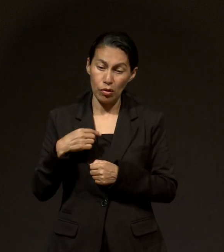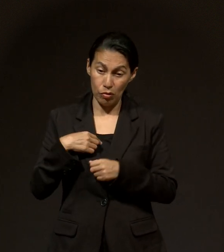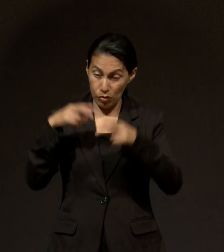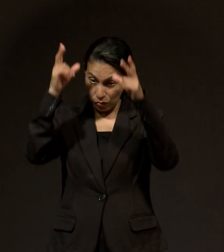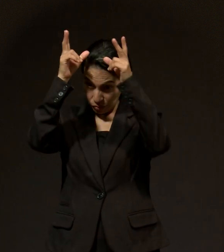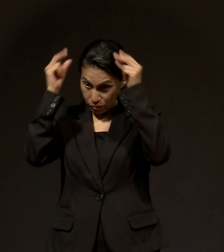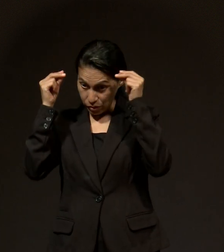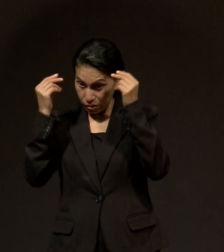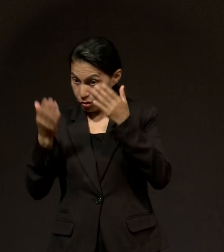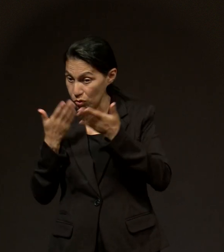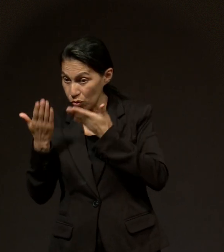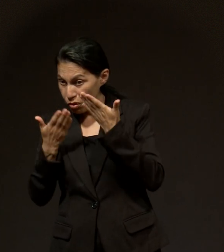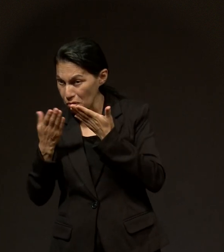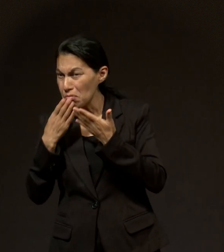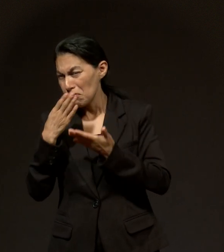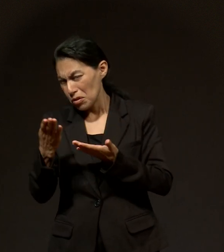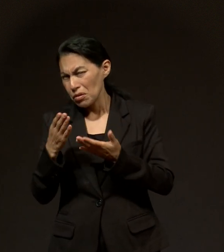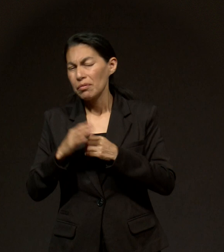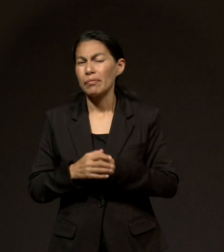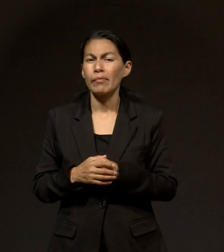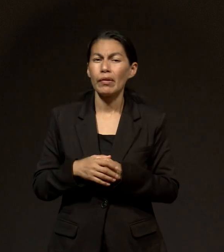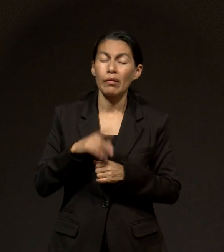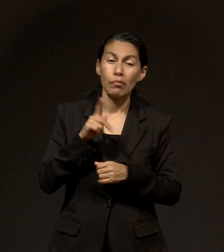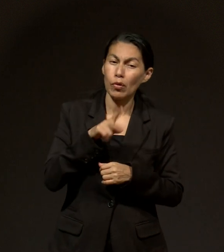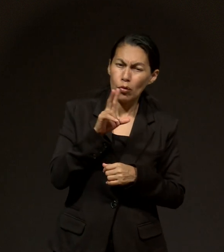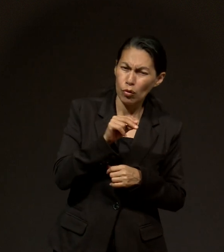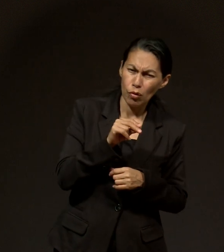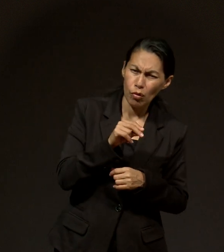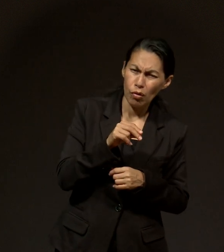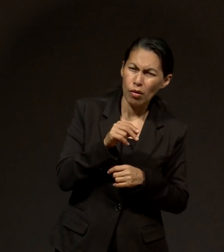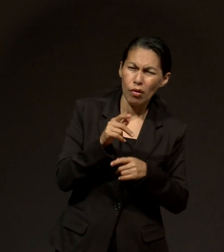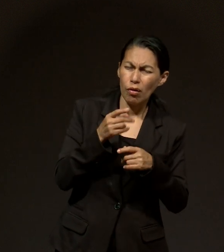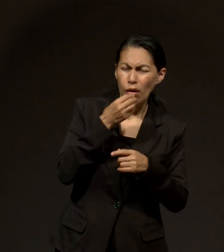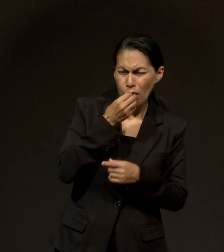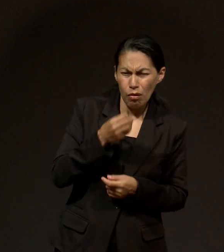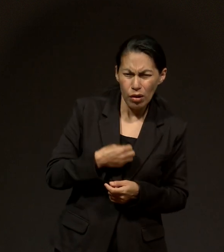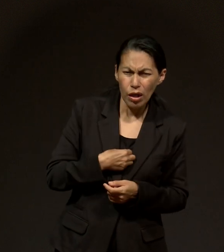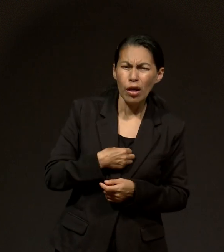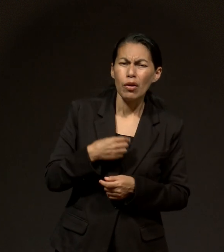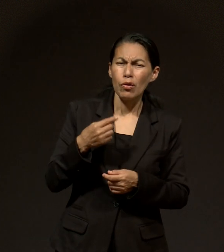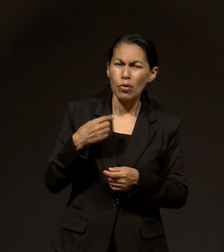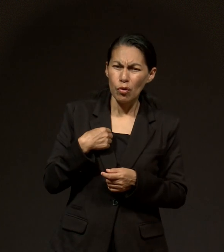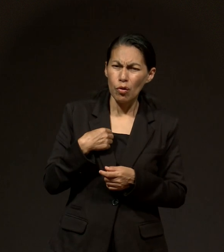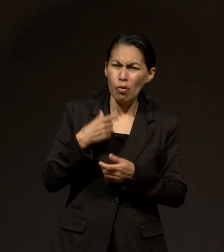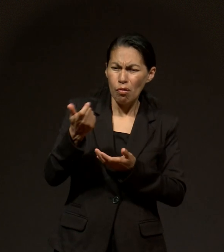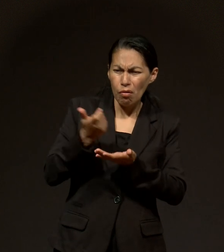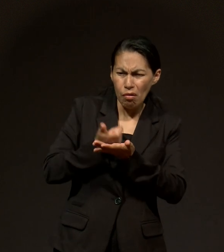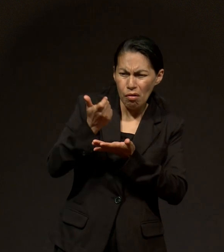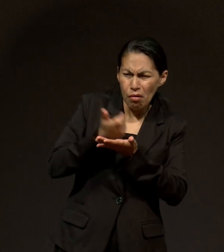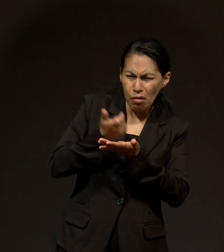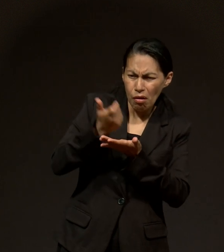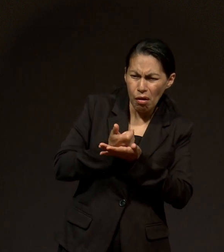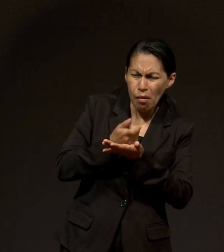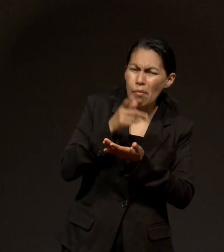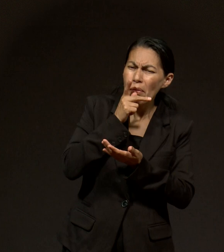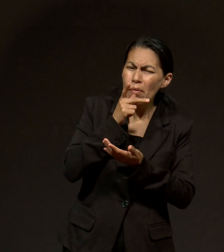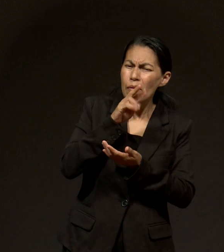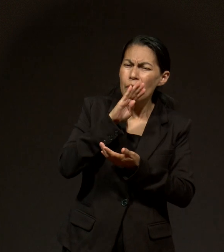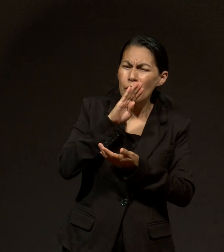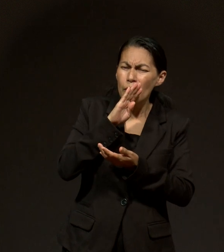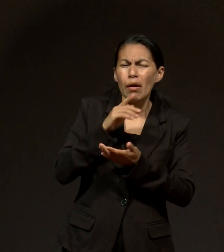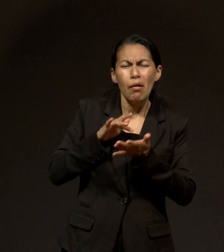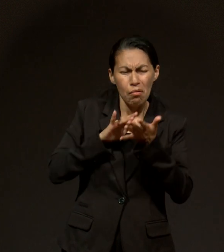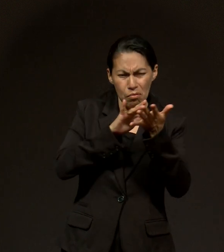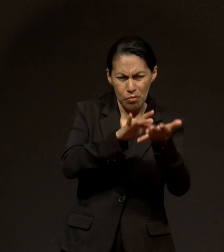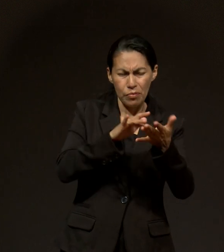estudie enfermería. Y, si no, pues, económicamente quiero ayudar a mis papás. Y así fue. Le llamé a